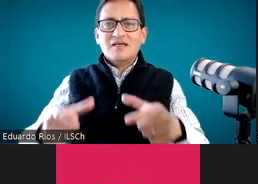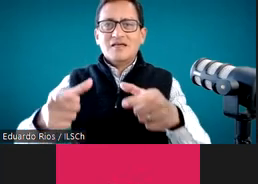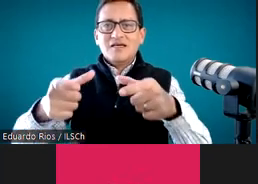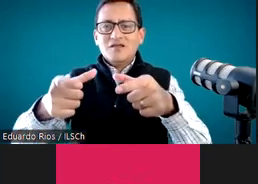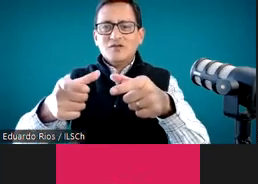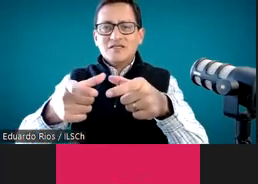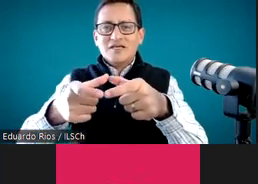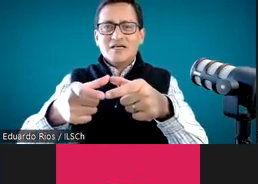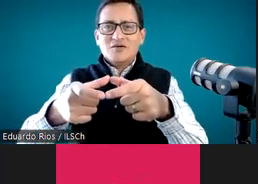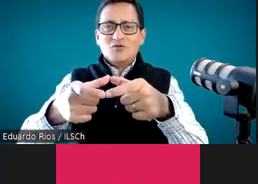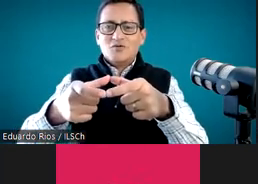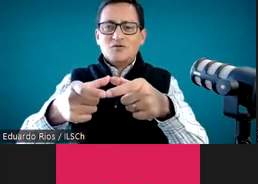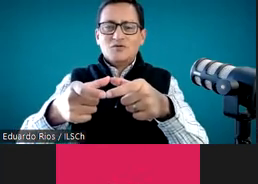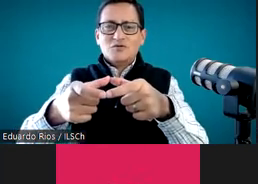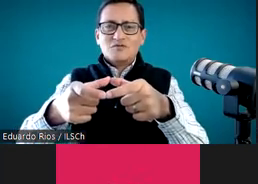de que esto sea